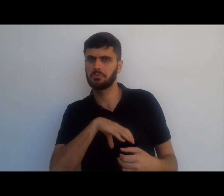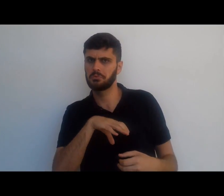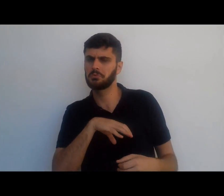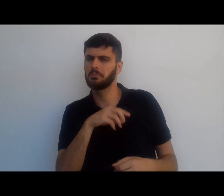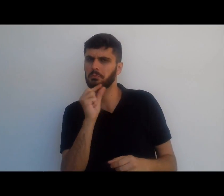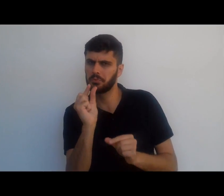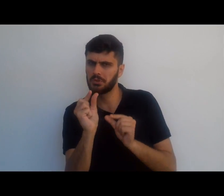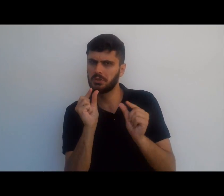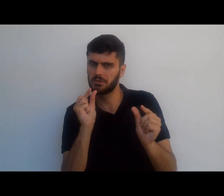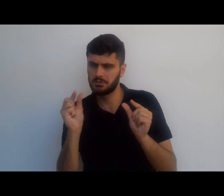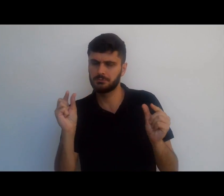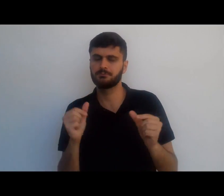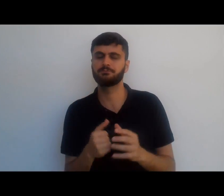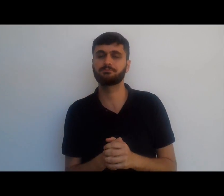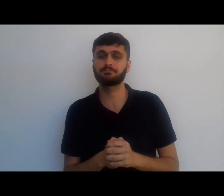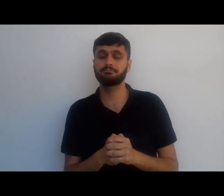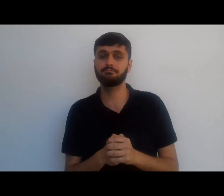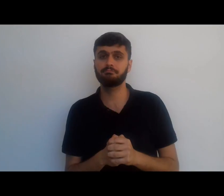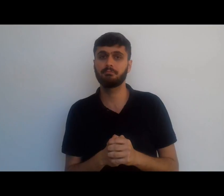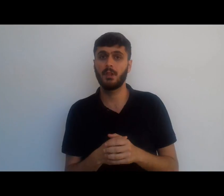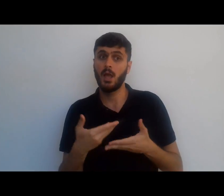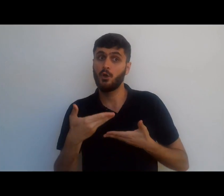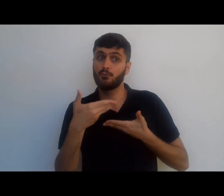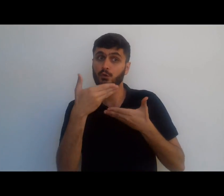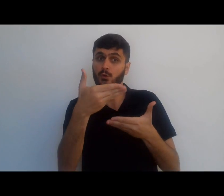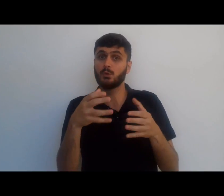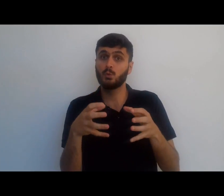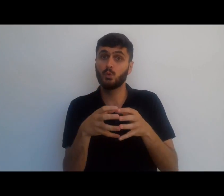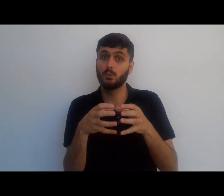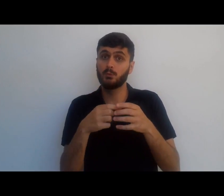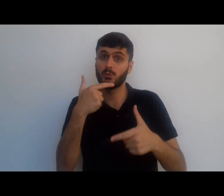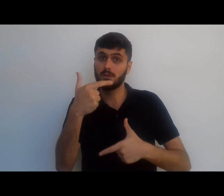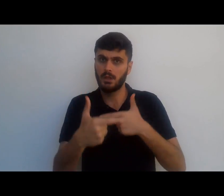vezes ele me ensinava português, aos pouquinhos.